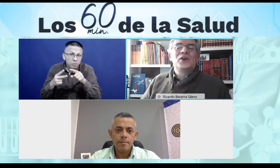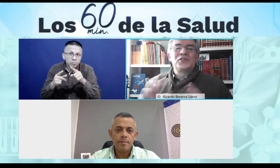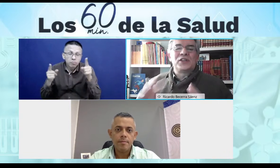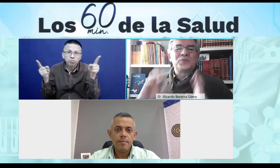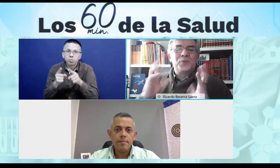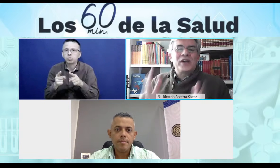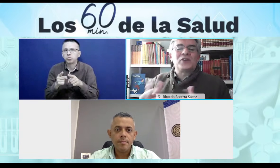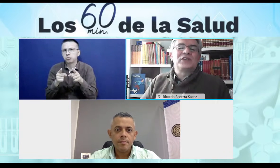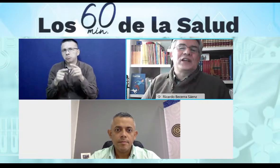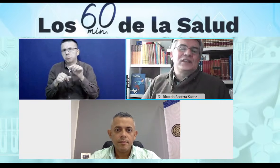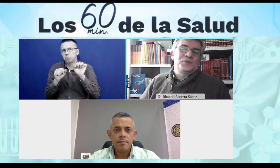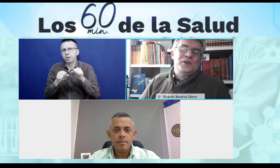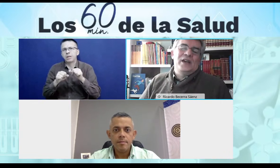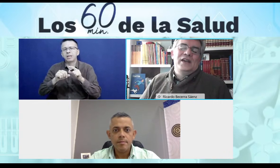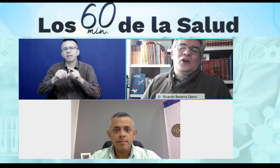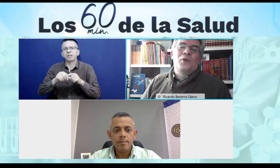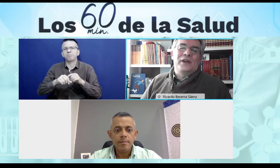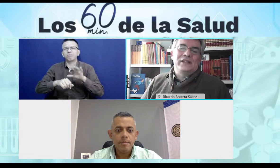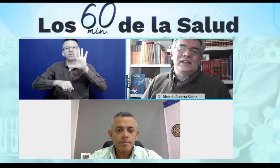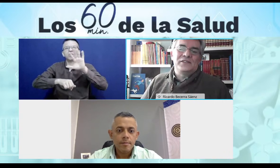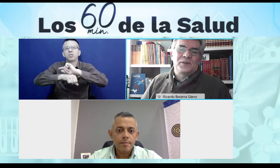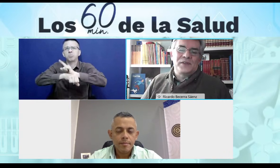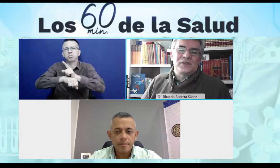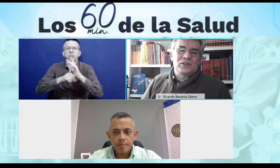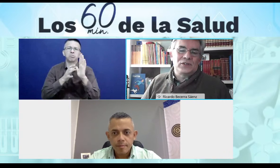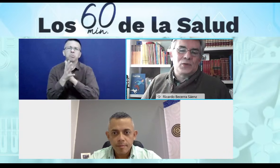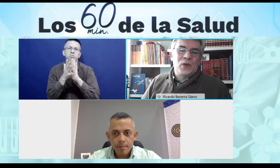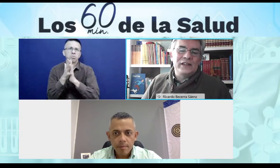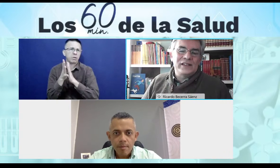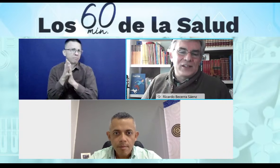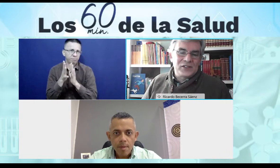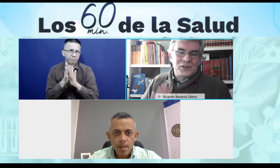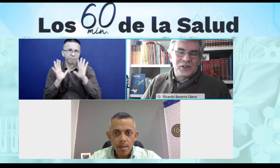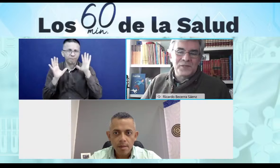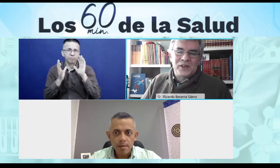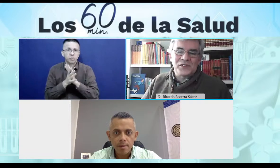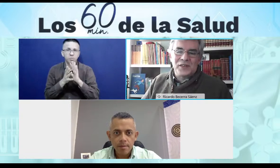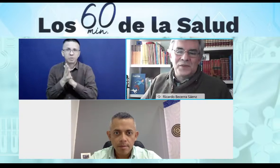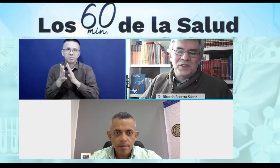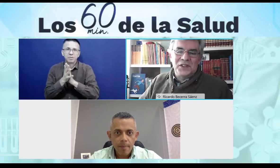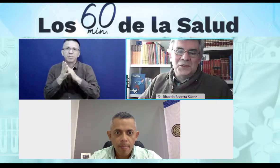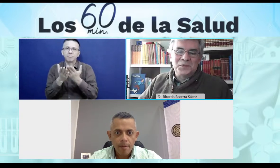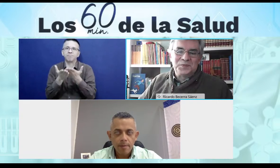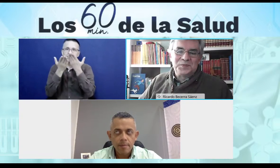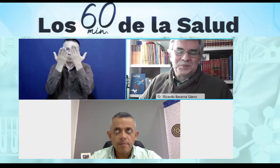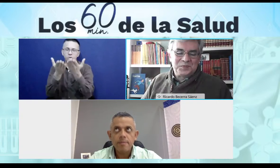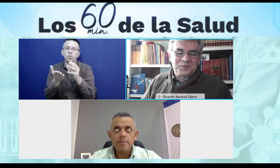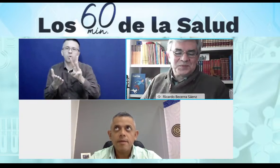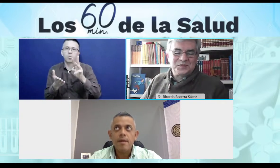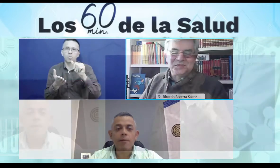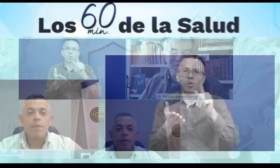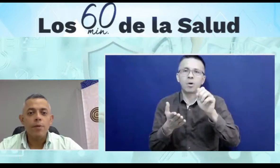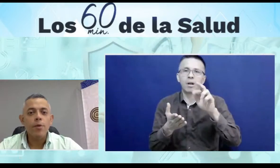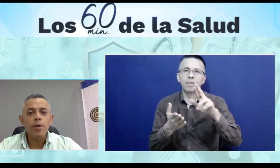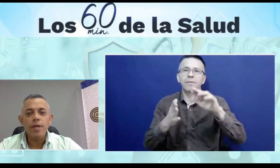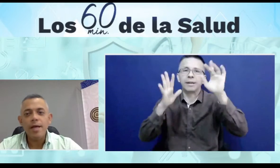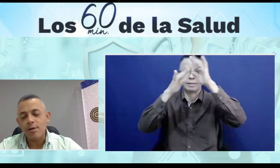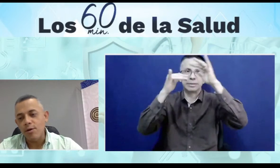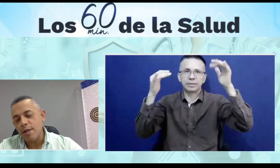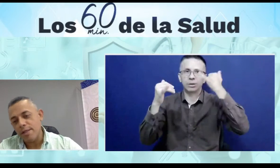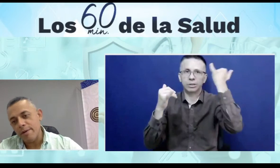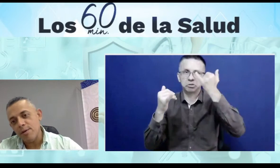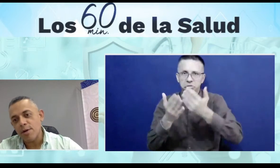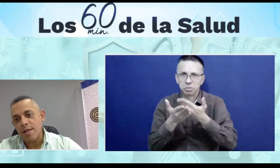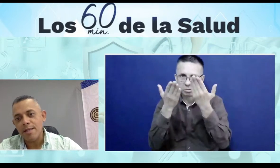5 minuticos usted nos pueda contar y nos pueda compartir esta información. Doctor Walter, Cielos Azules para usted y bienvenido. Bueno, muy buenos